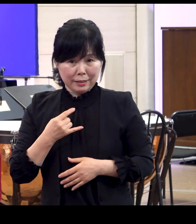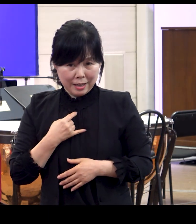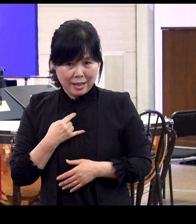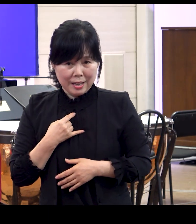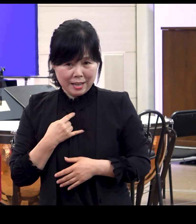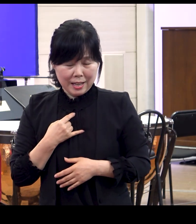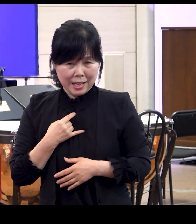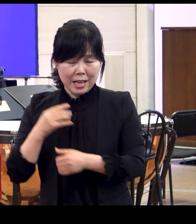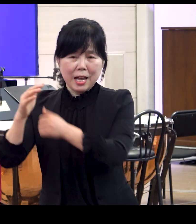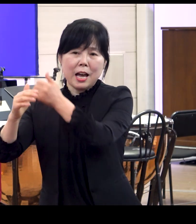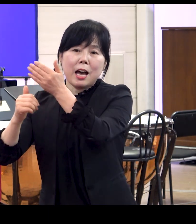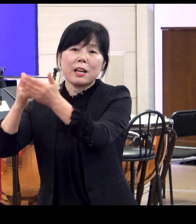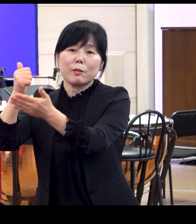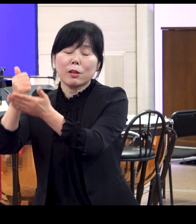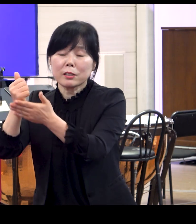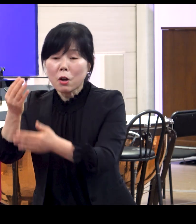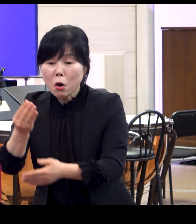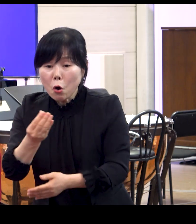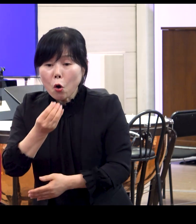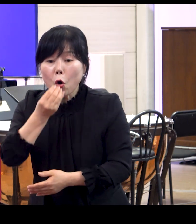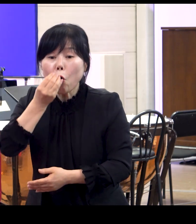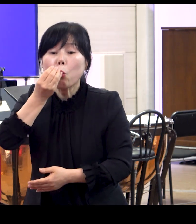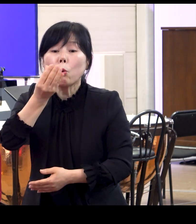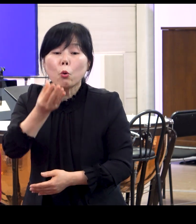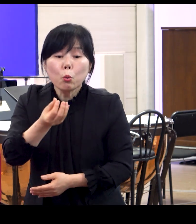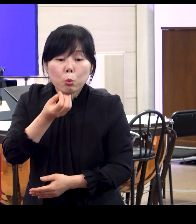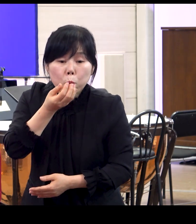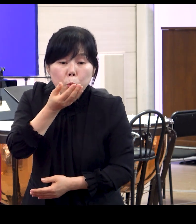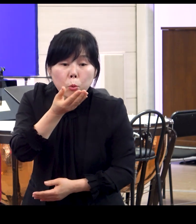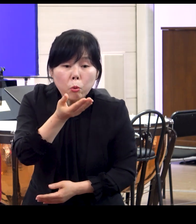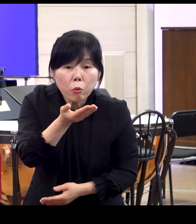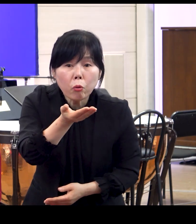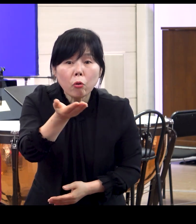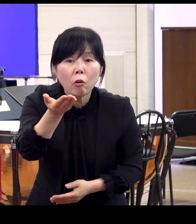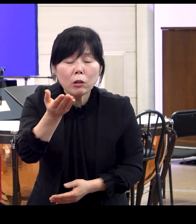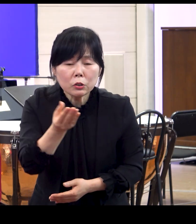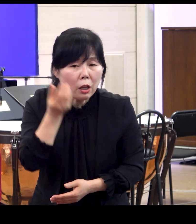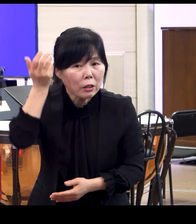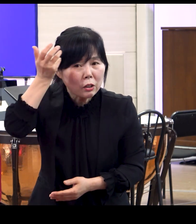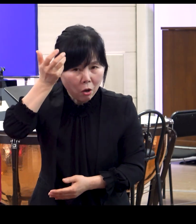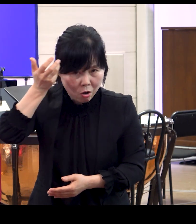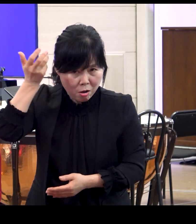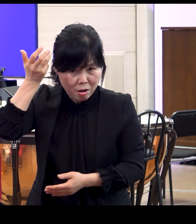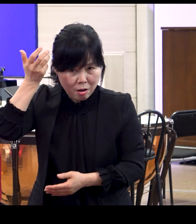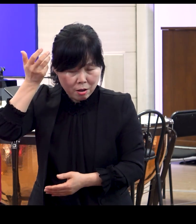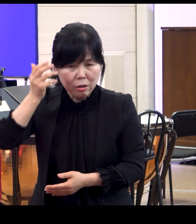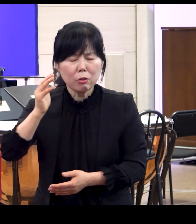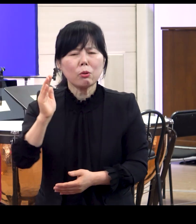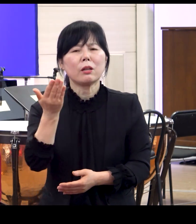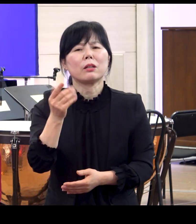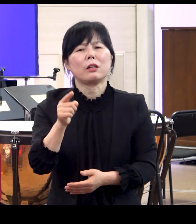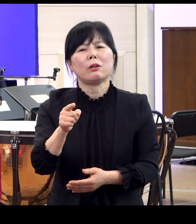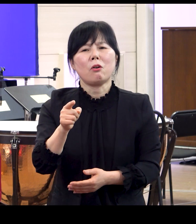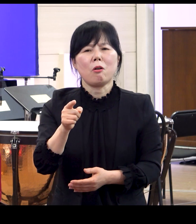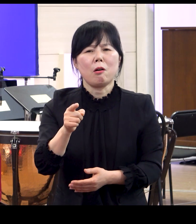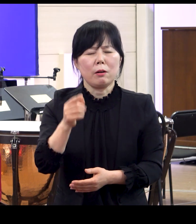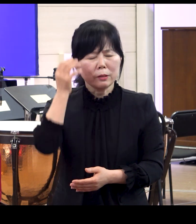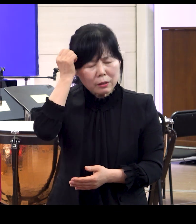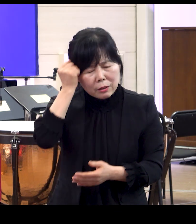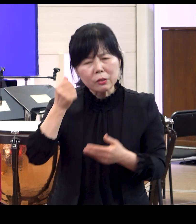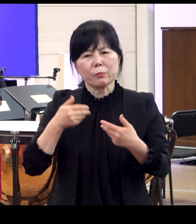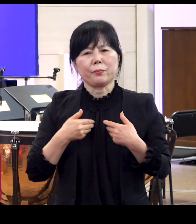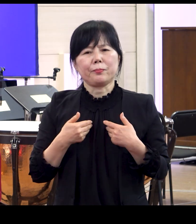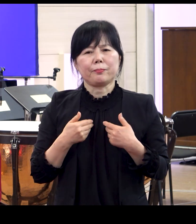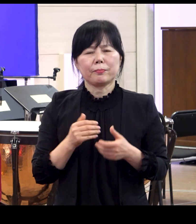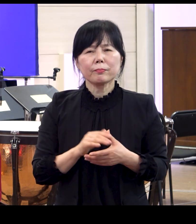나에게 하나님이 호흡을 불어넣으시는 그런 역사가 있어야 돼요. 이게 중요한